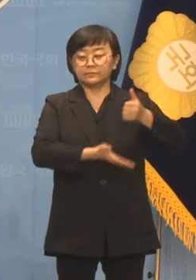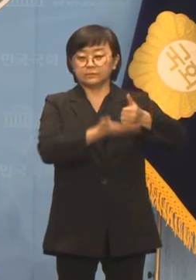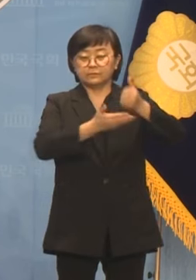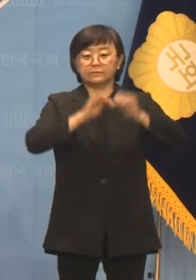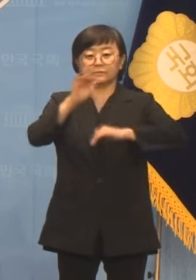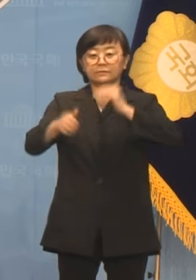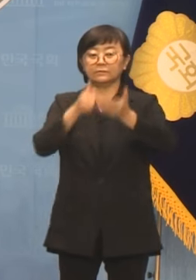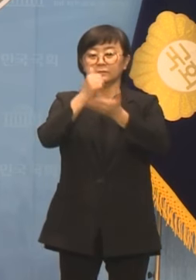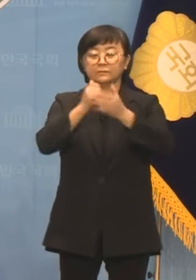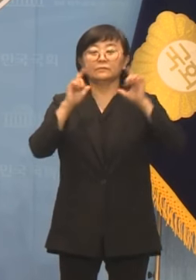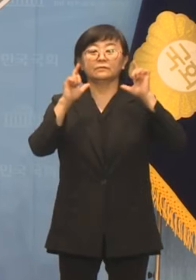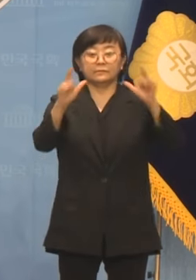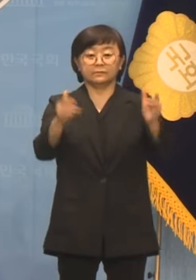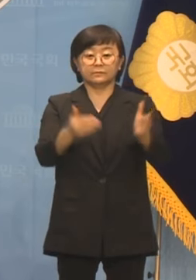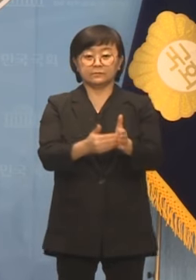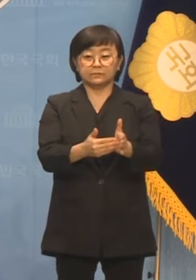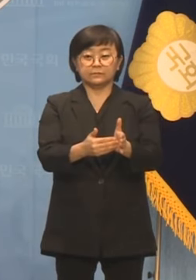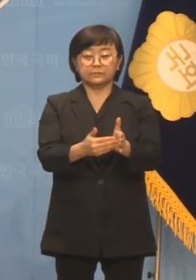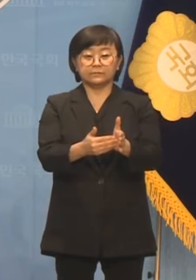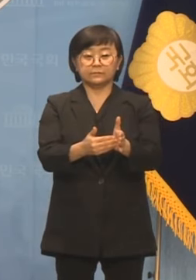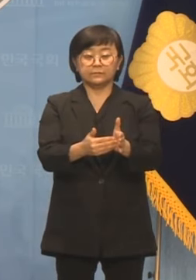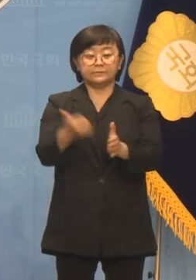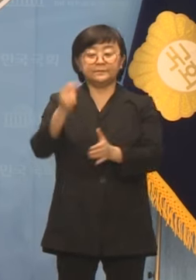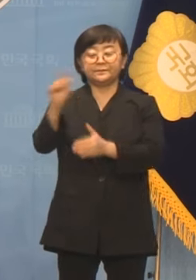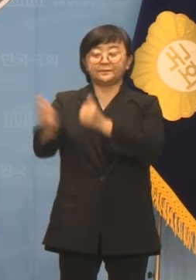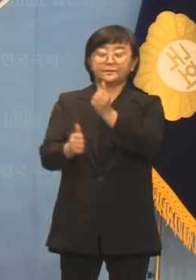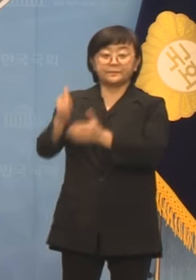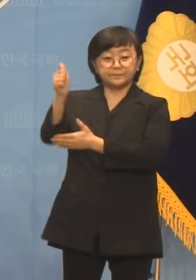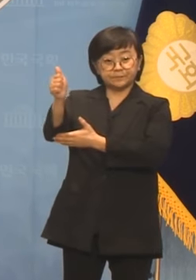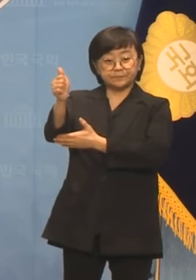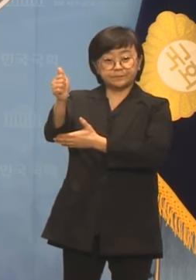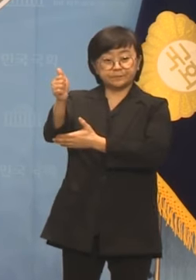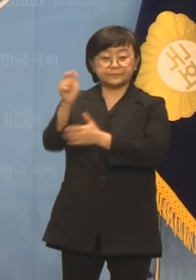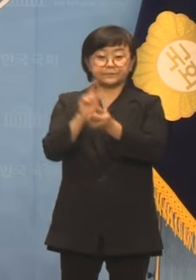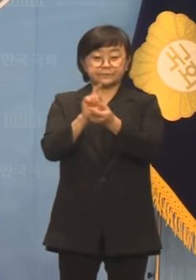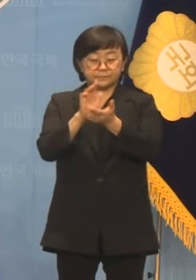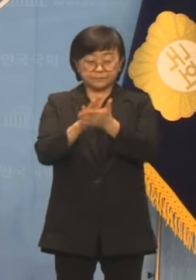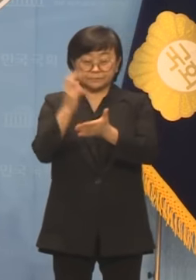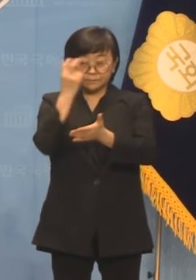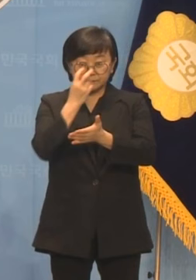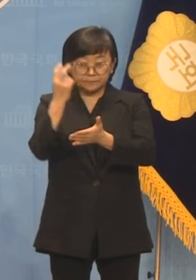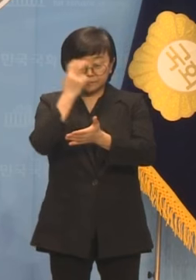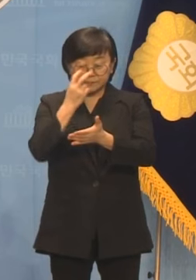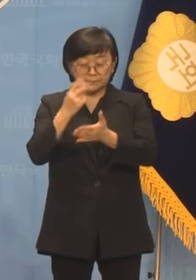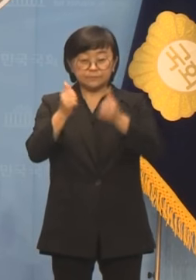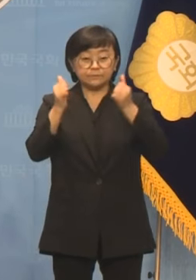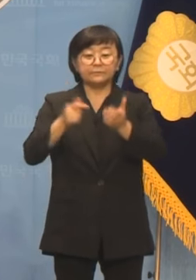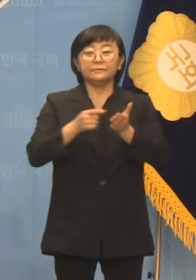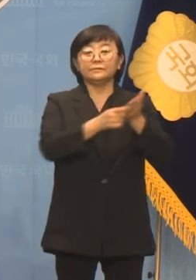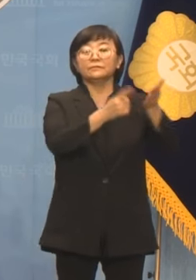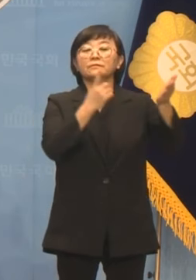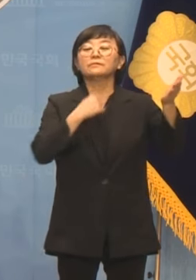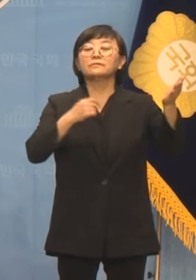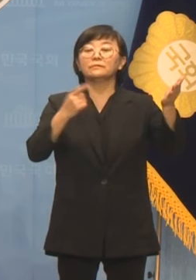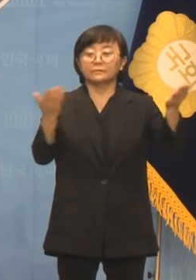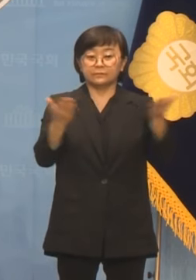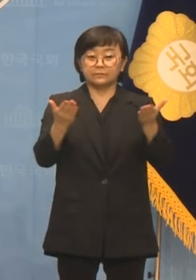유죄 판결을 받았습니다. 한동훈 비대위원장이 직접 수사하고 기소했던